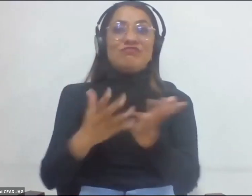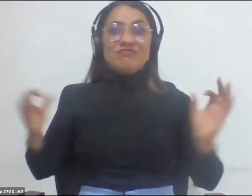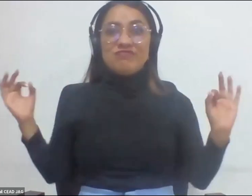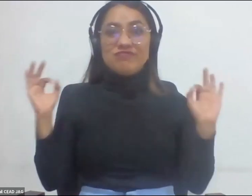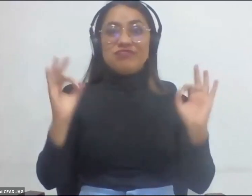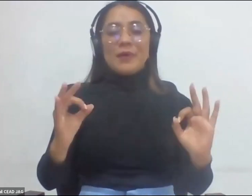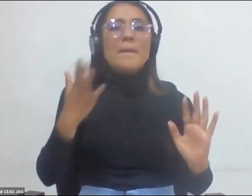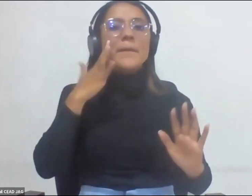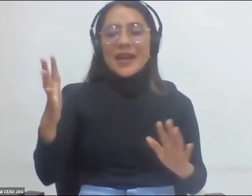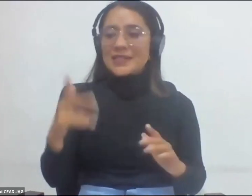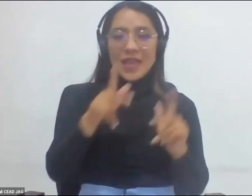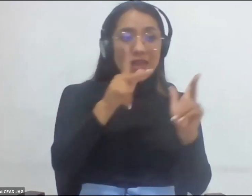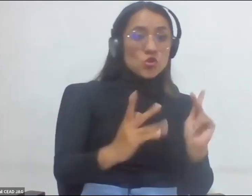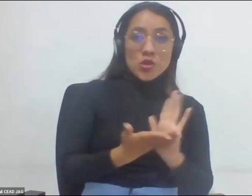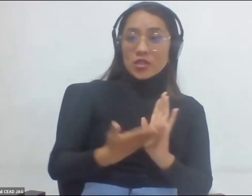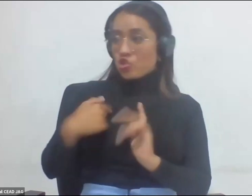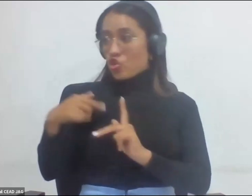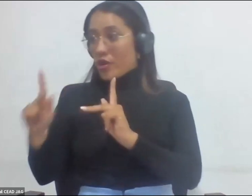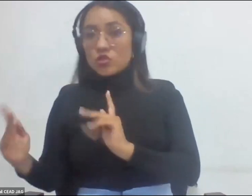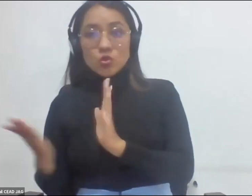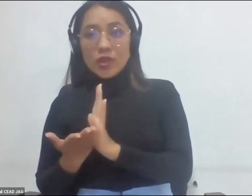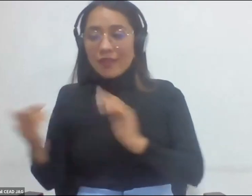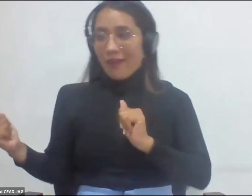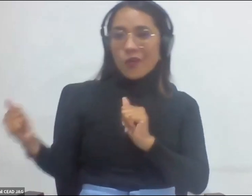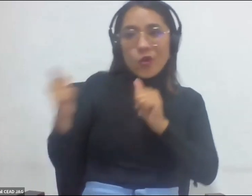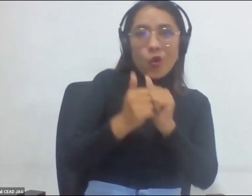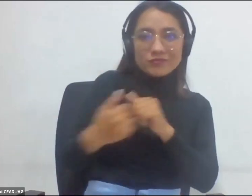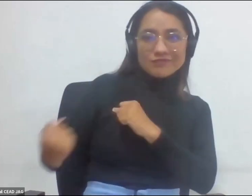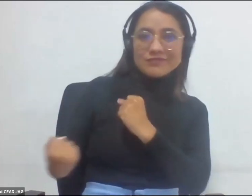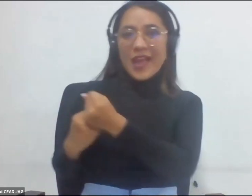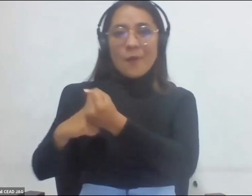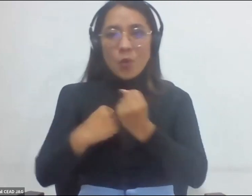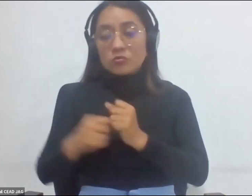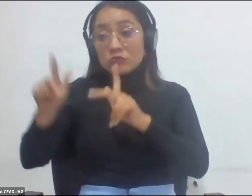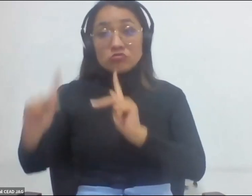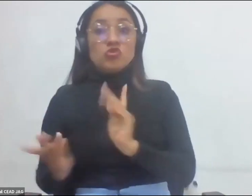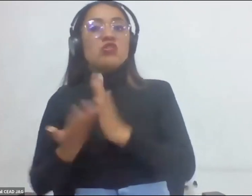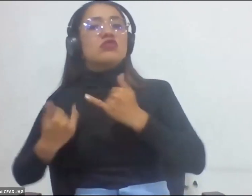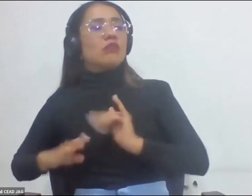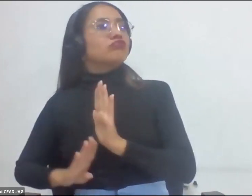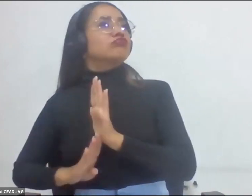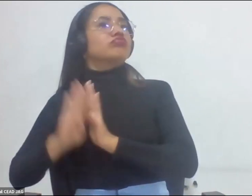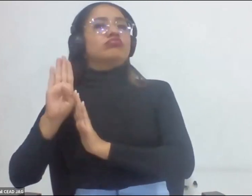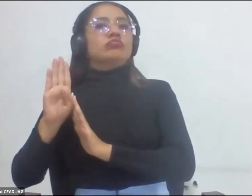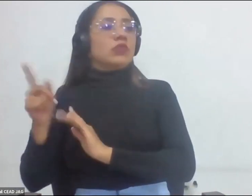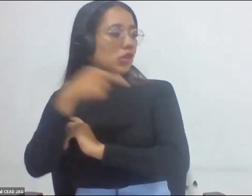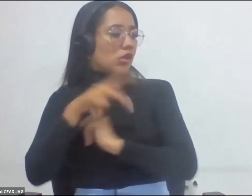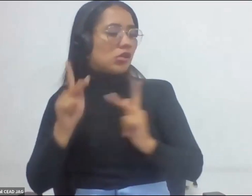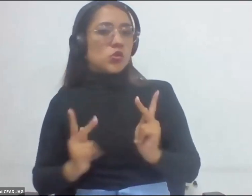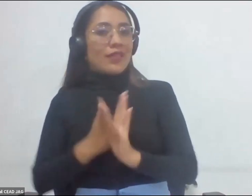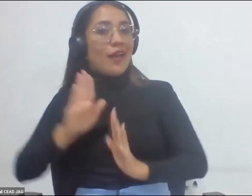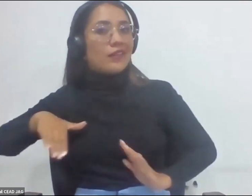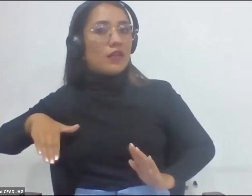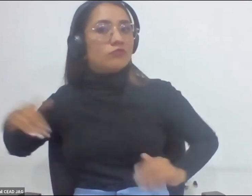un apoyo entre pares es decir estudiante destacado que ya ha avanzado en los procesos formativos está apoyando a otros estudiantes